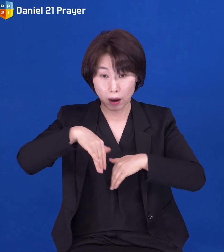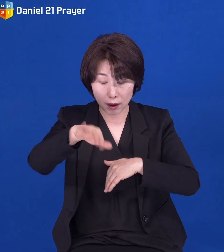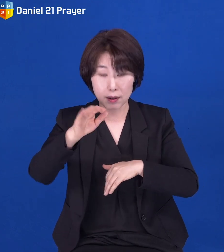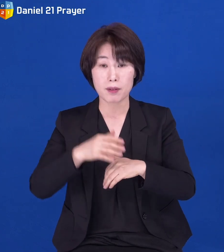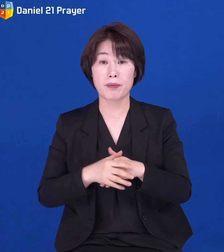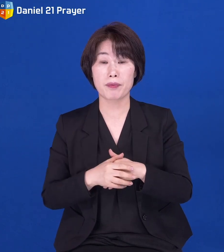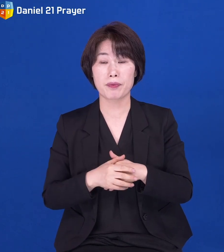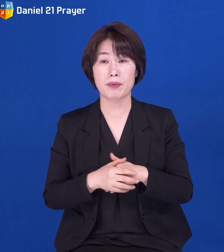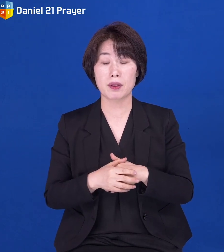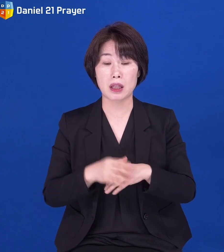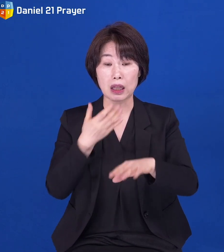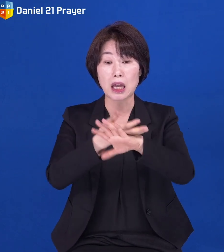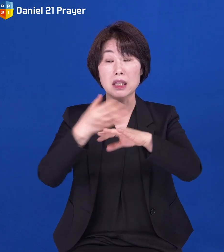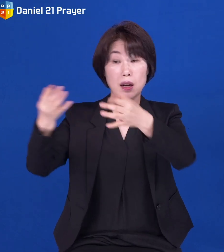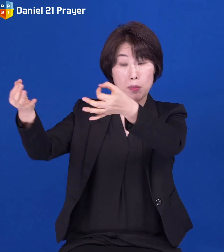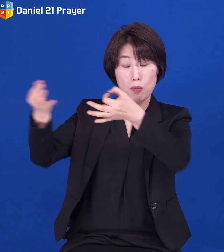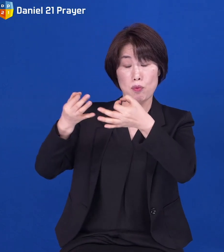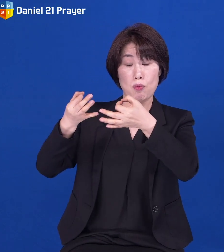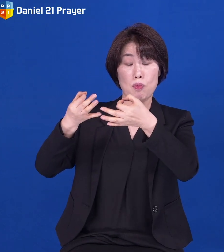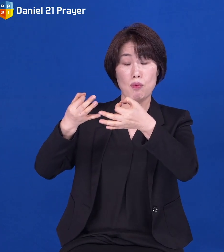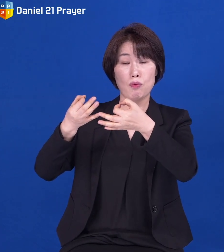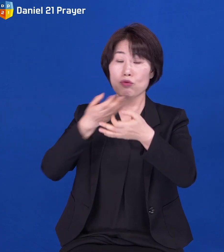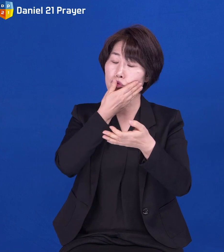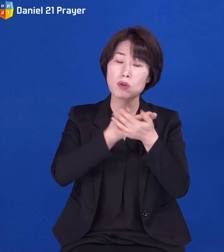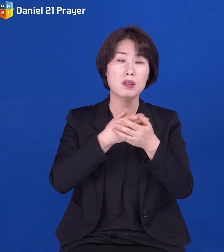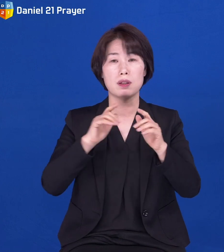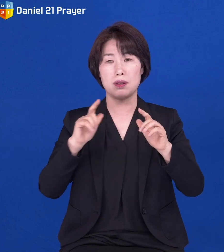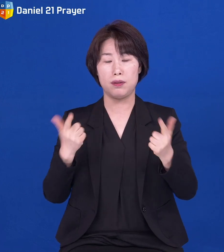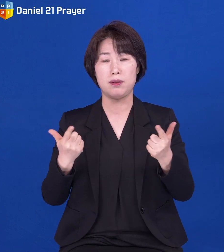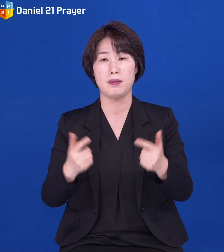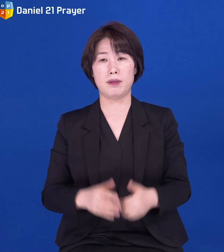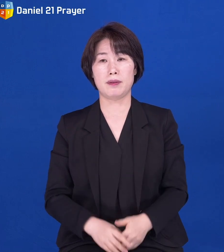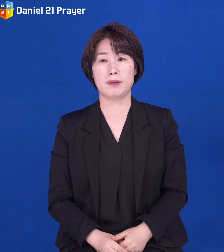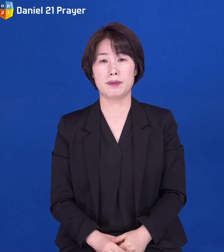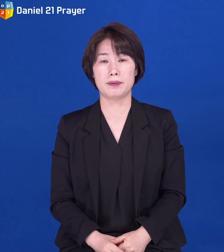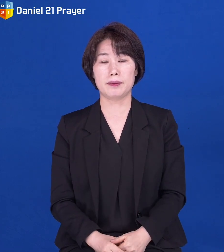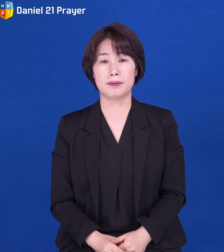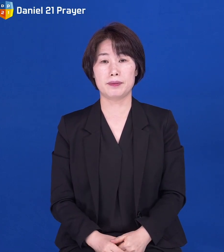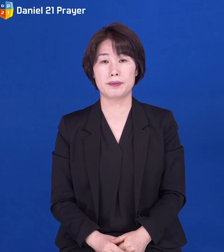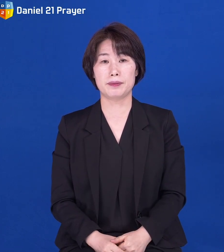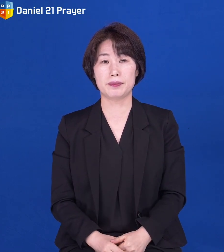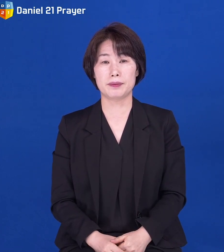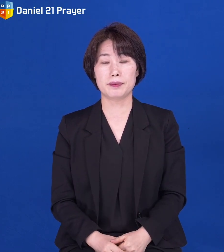보고 있는지도 모르겠어요. 근데 지금 이런 경우는 있죠. 이제 미니가 이렇게 막